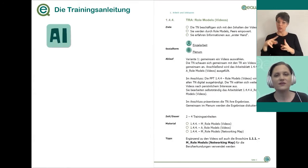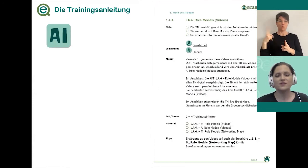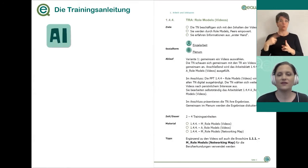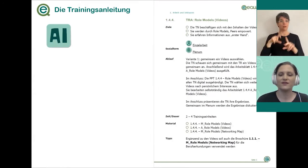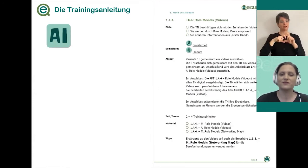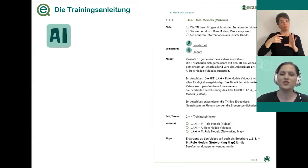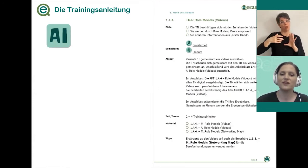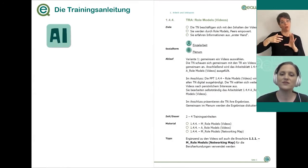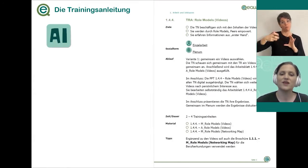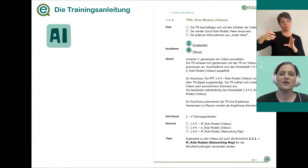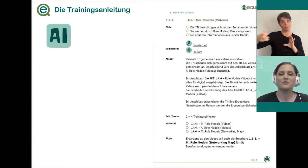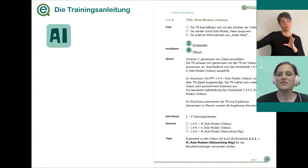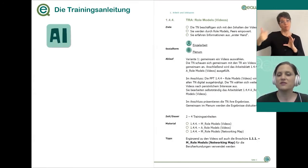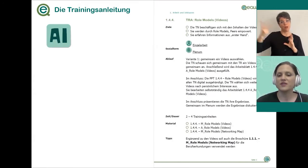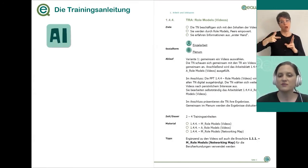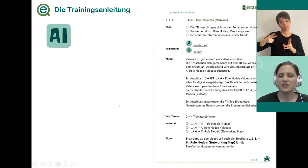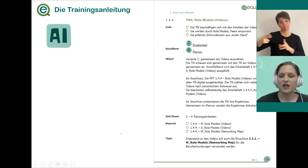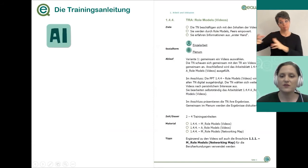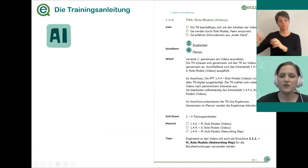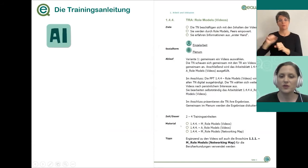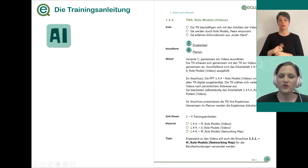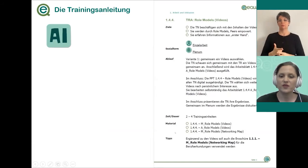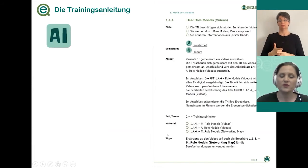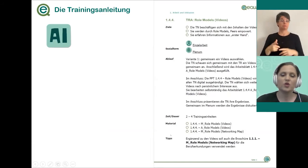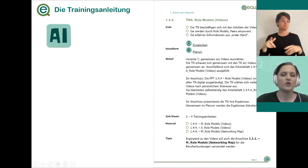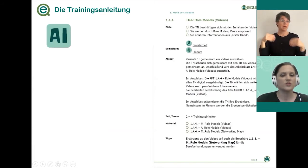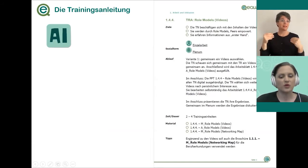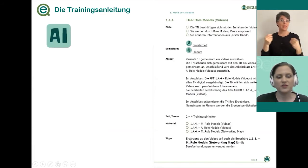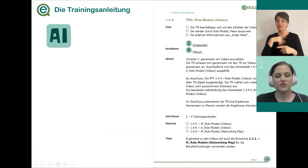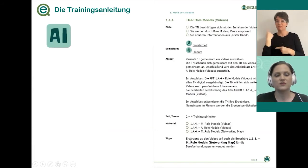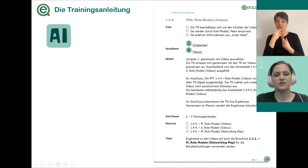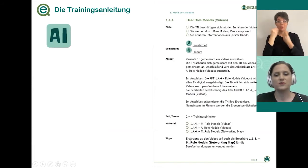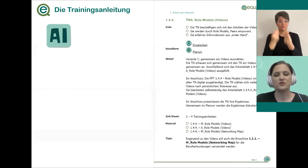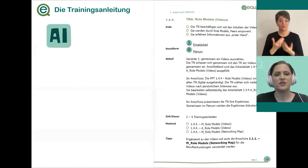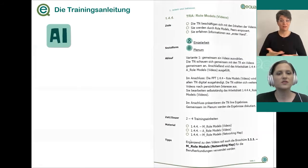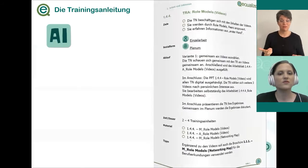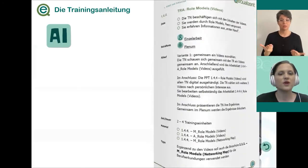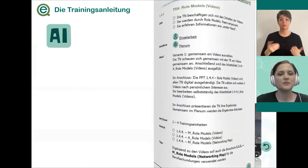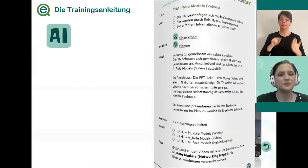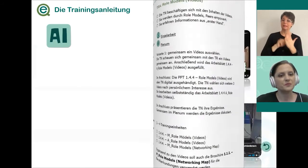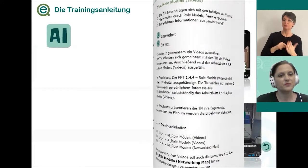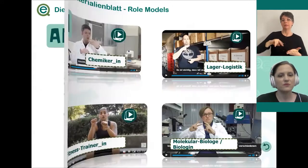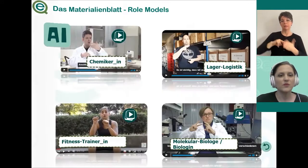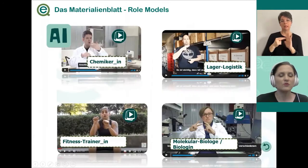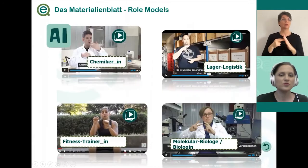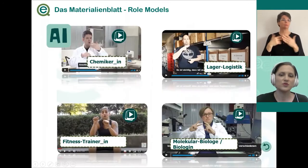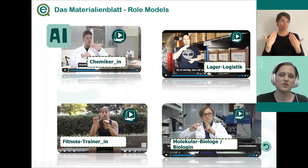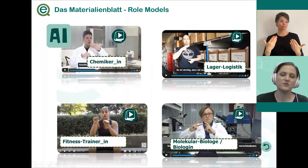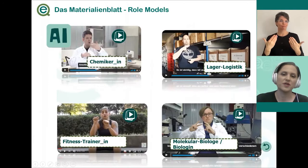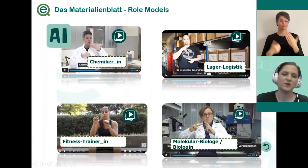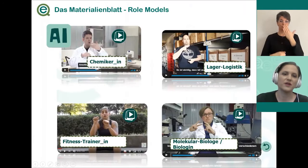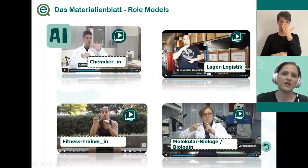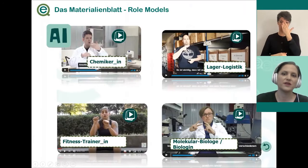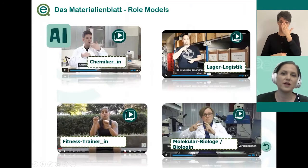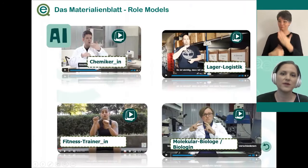mehrere Trainingseinheiten erstreckt. Man sieht, welches Material wir noch empfehlen. Es kommen Tipps und Tricks vor. Und so sieht